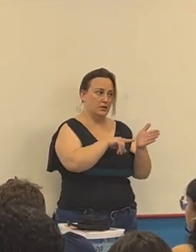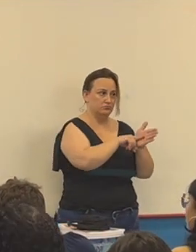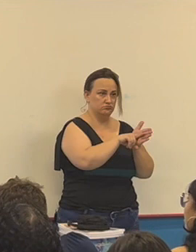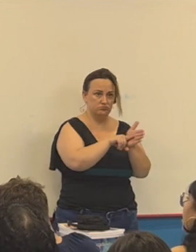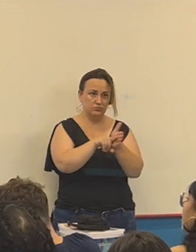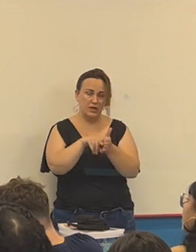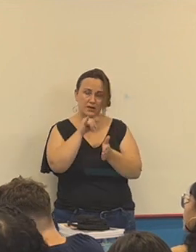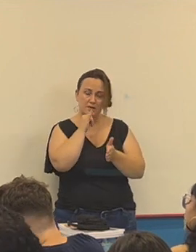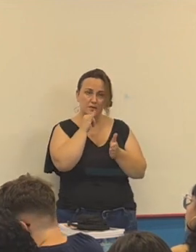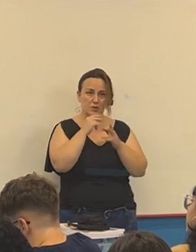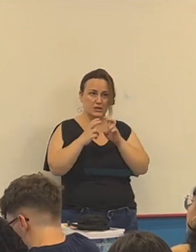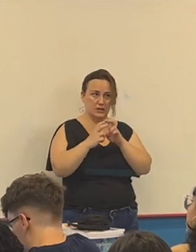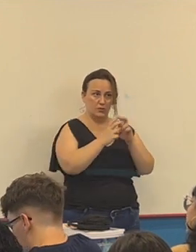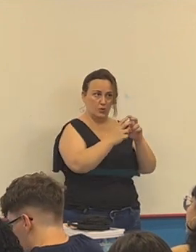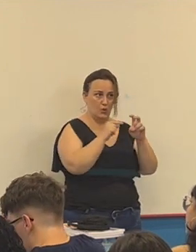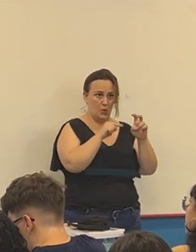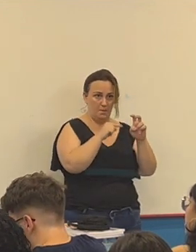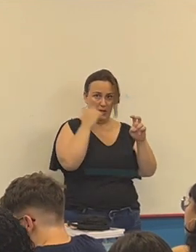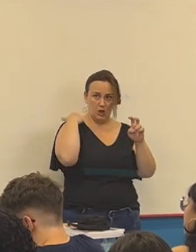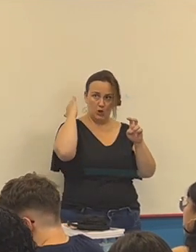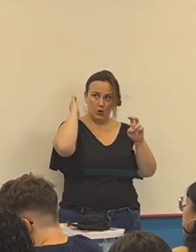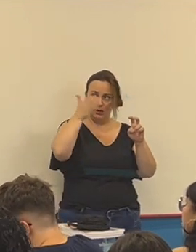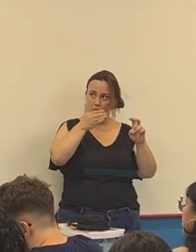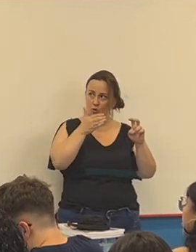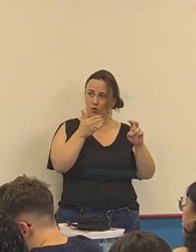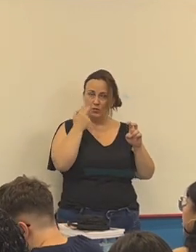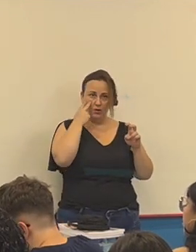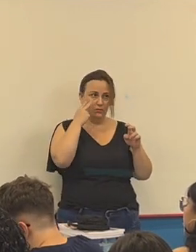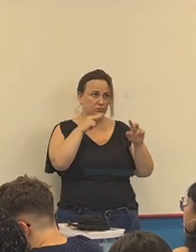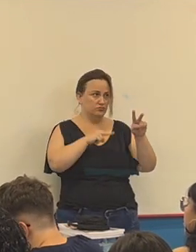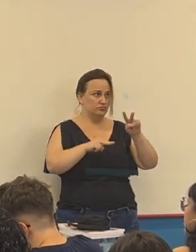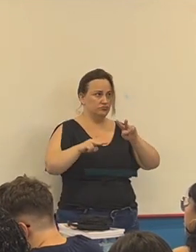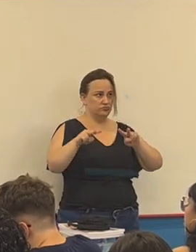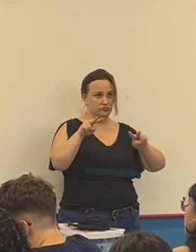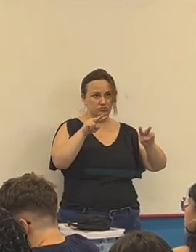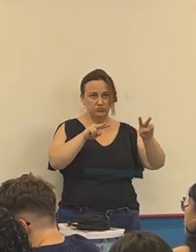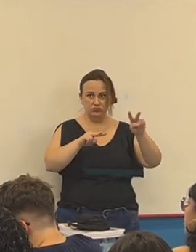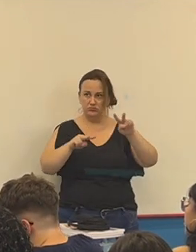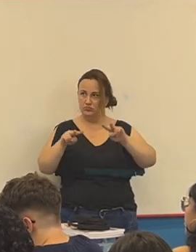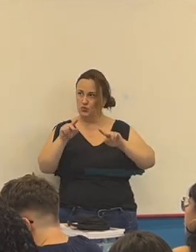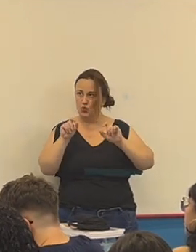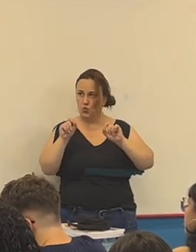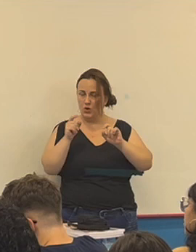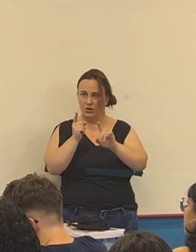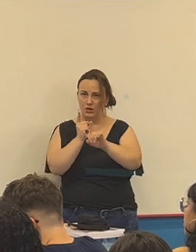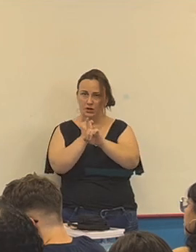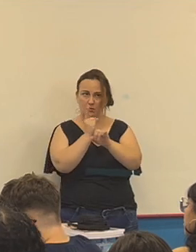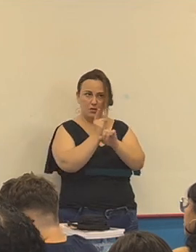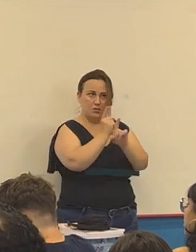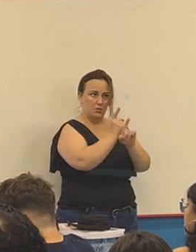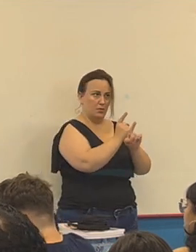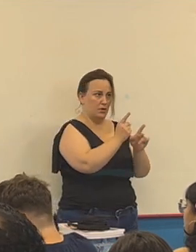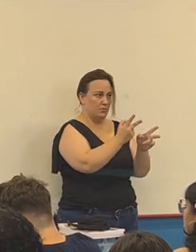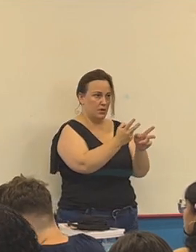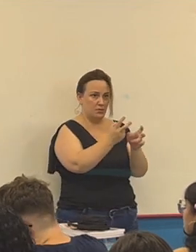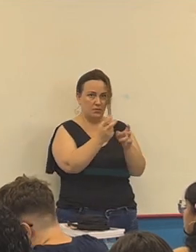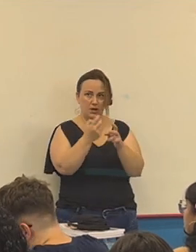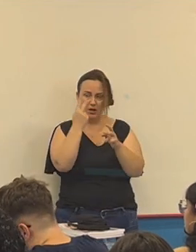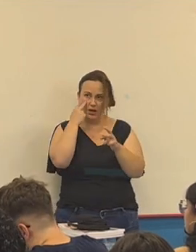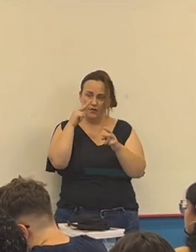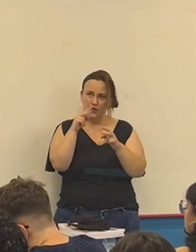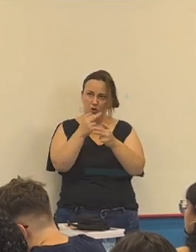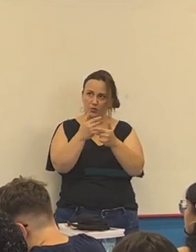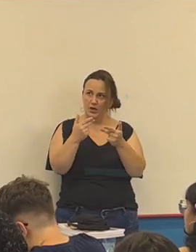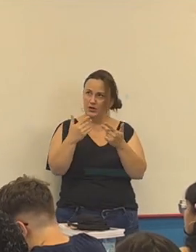uma tela da Estação República. Aí eu vou olhando com um olhar atento, né? O que eu estou achando na cidade ali. Pô, vi